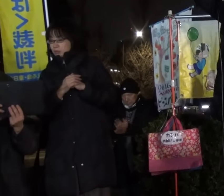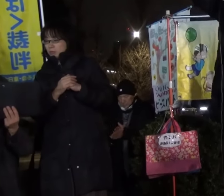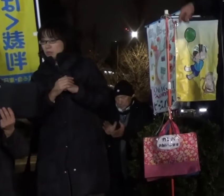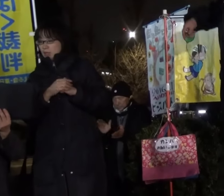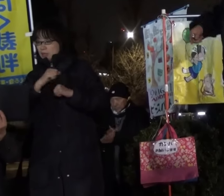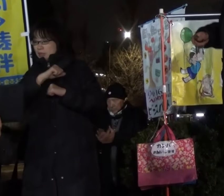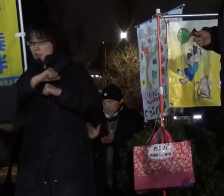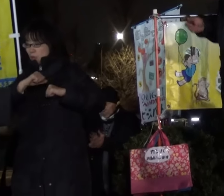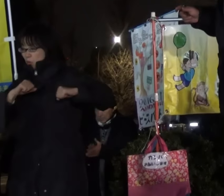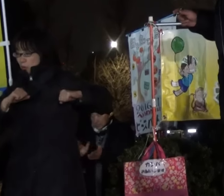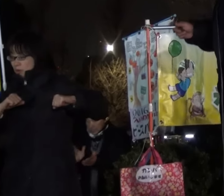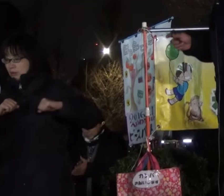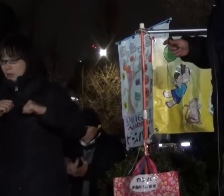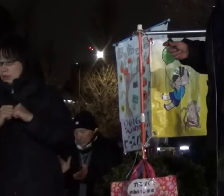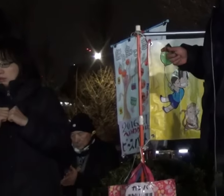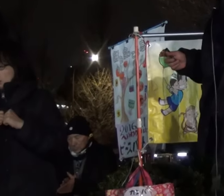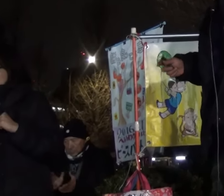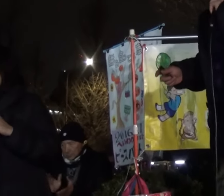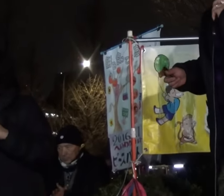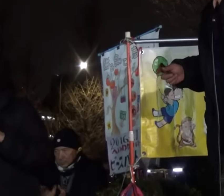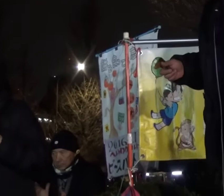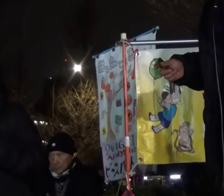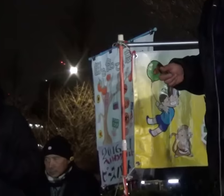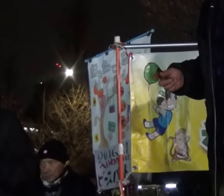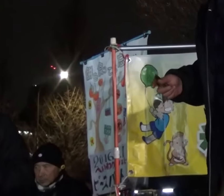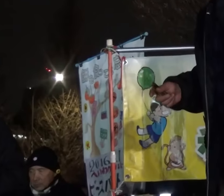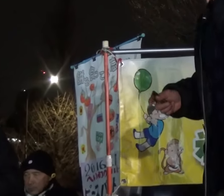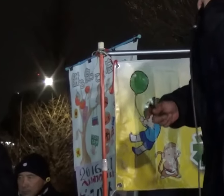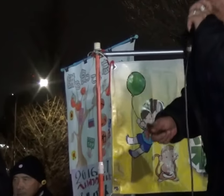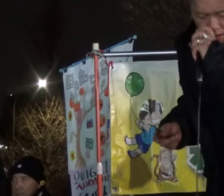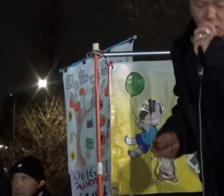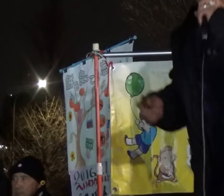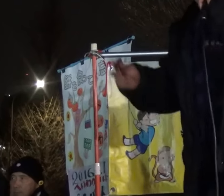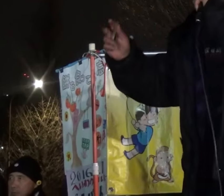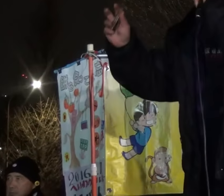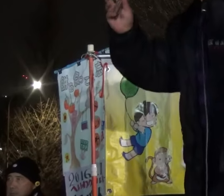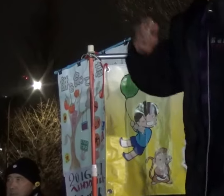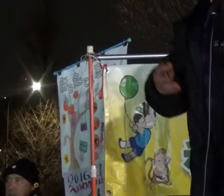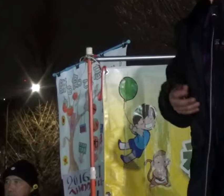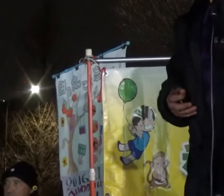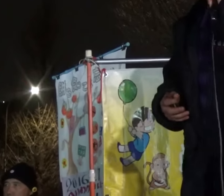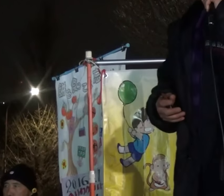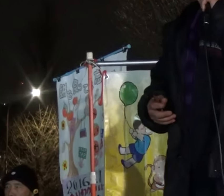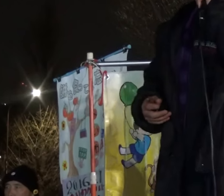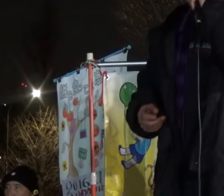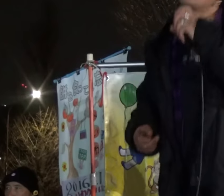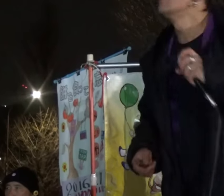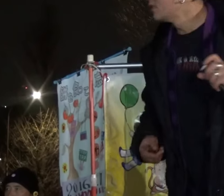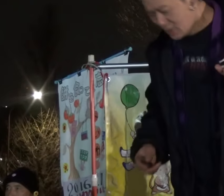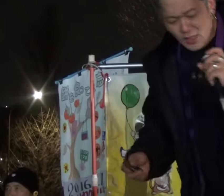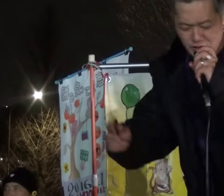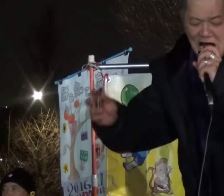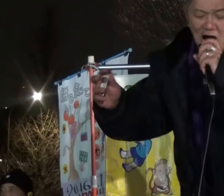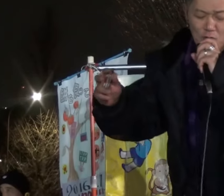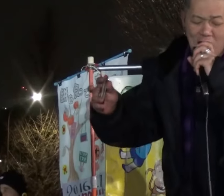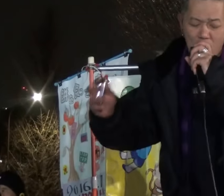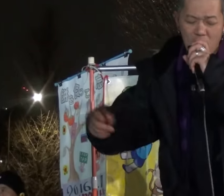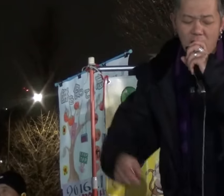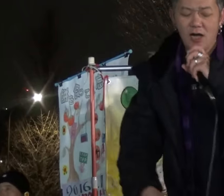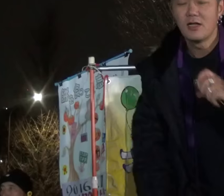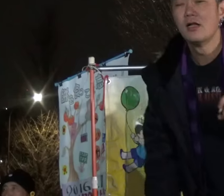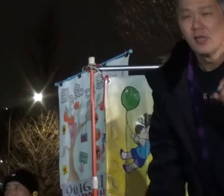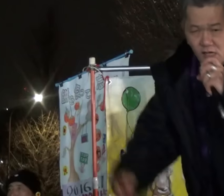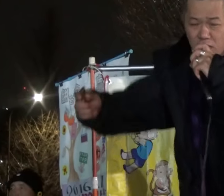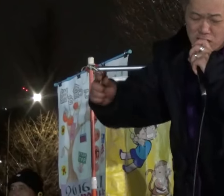広い里を響き畑はざわ